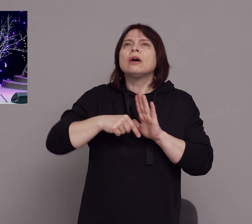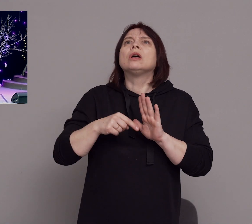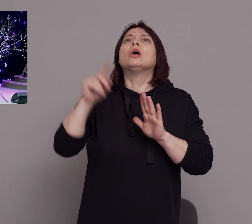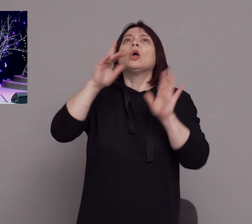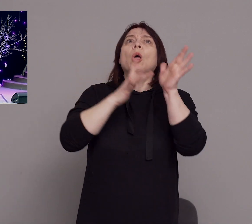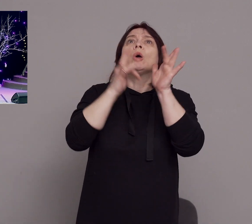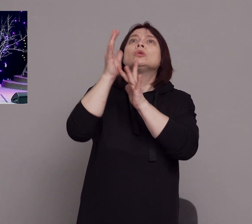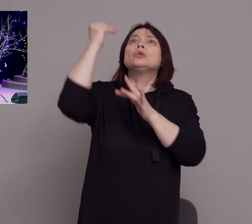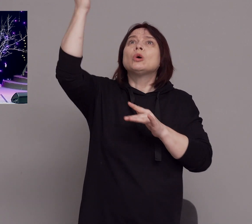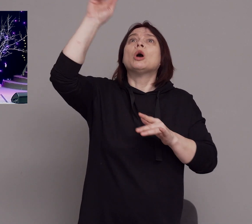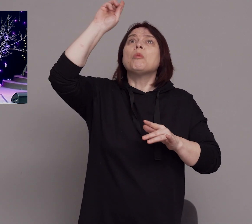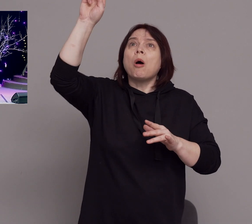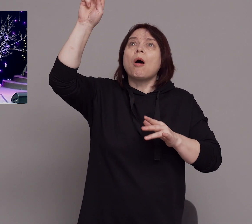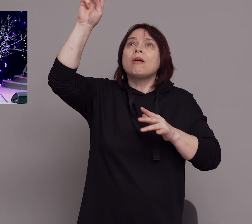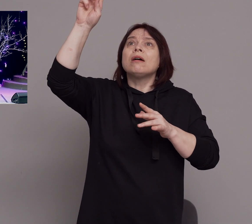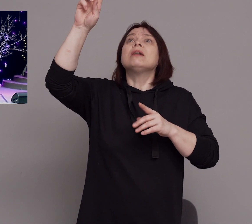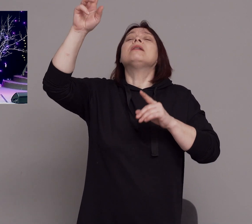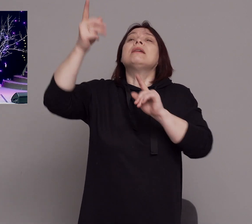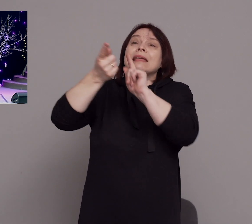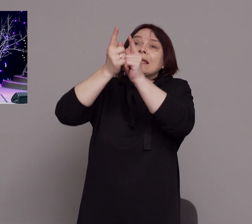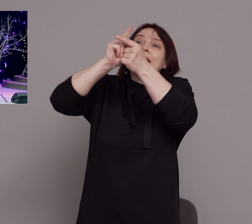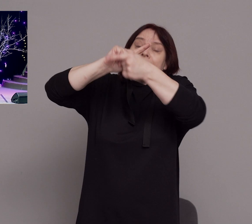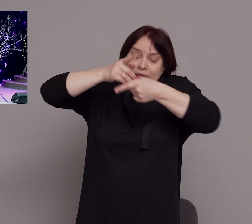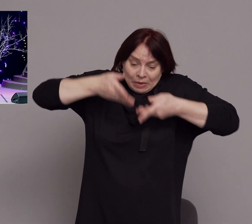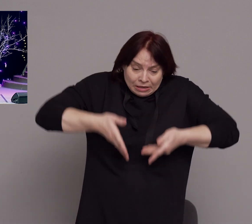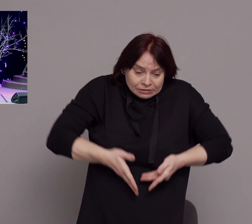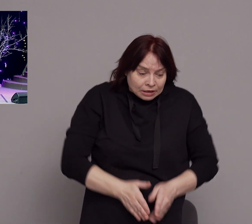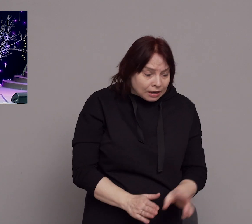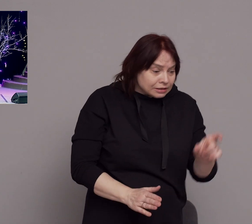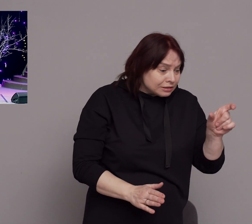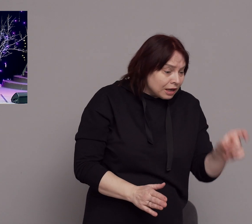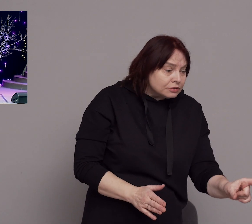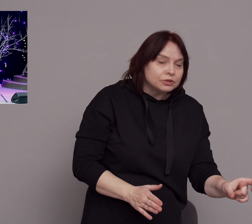что для Бога означало родиться и стать человеком, то